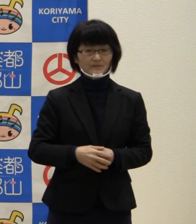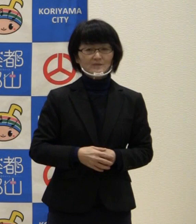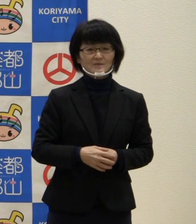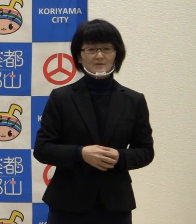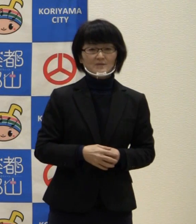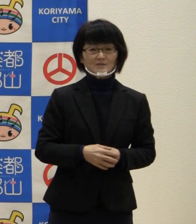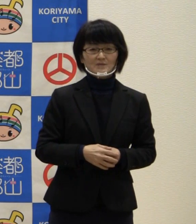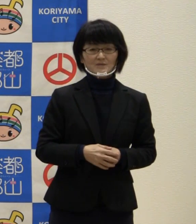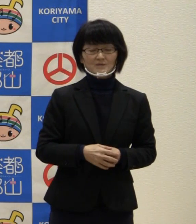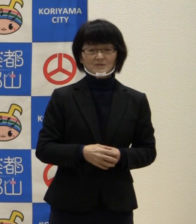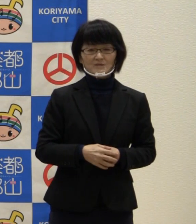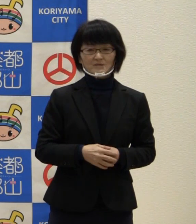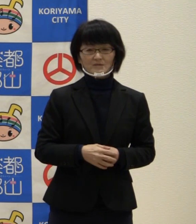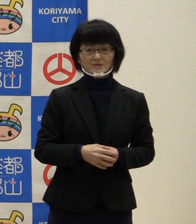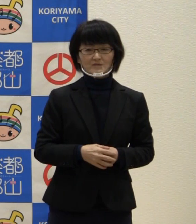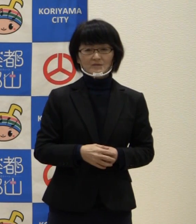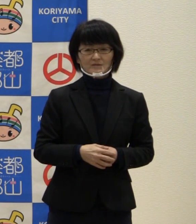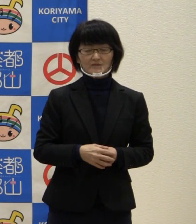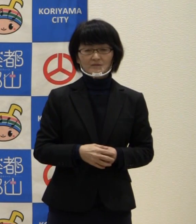どの